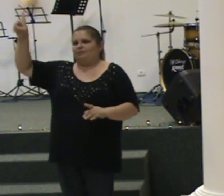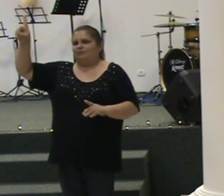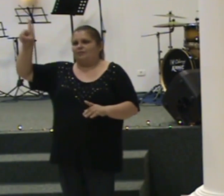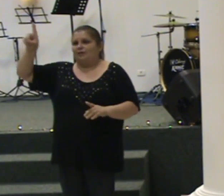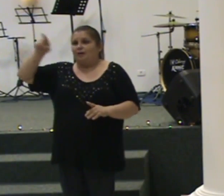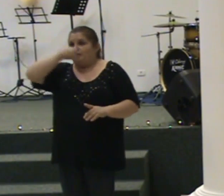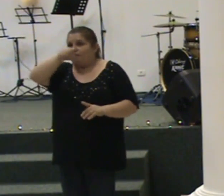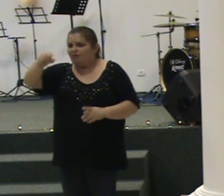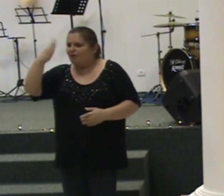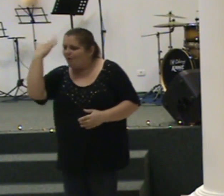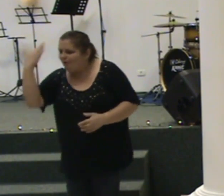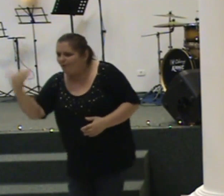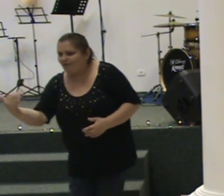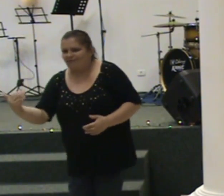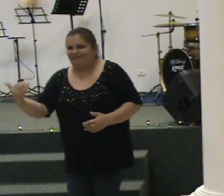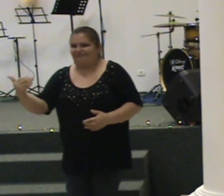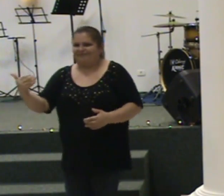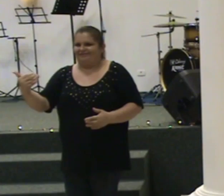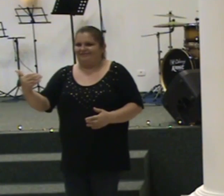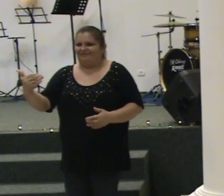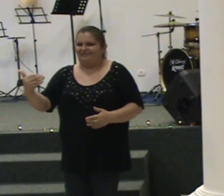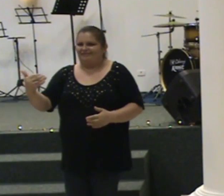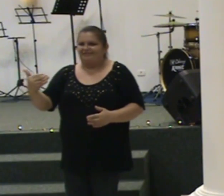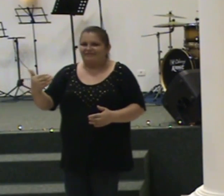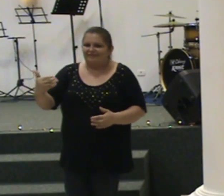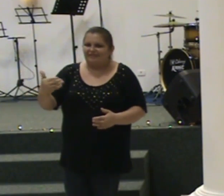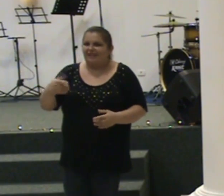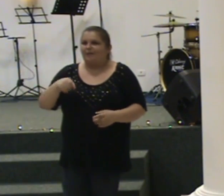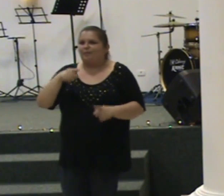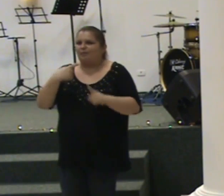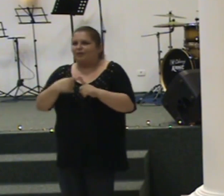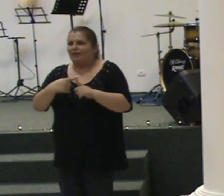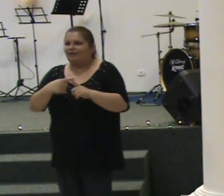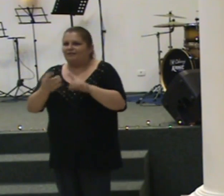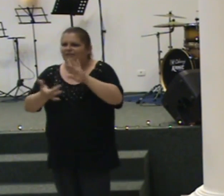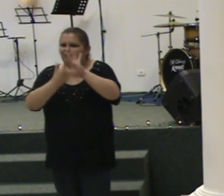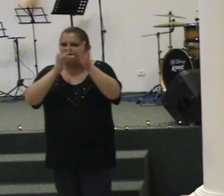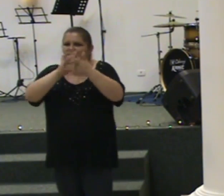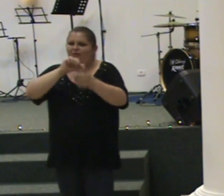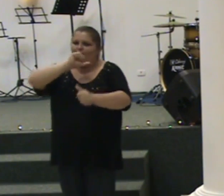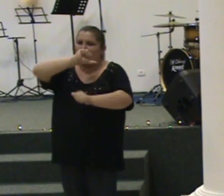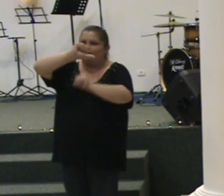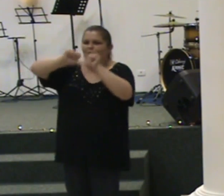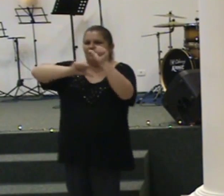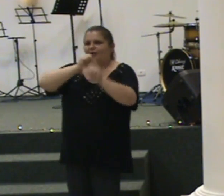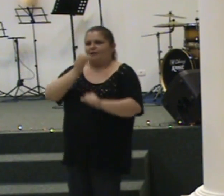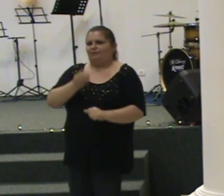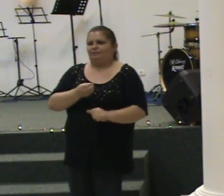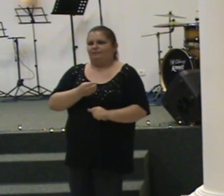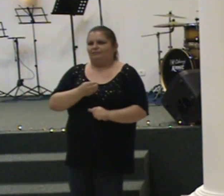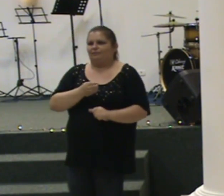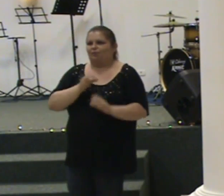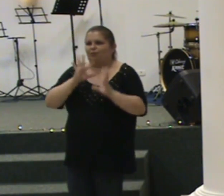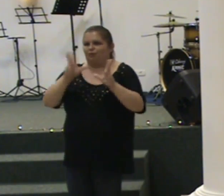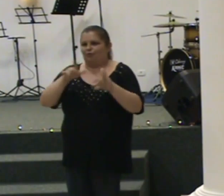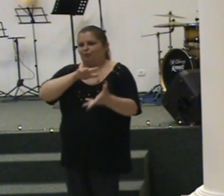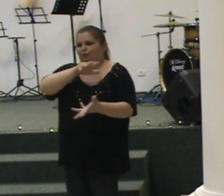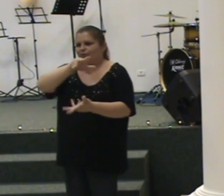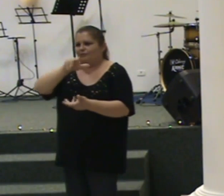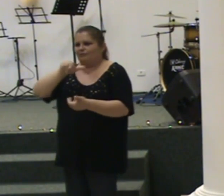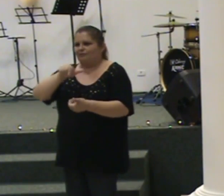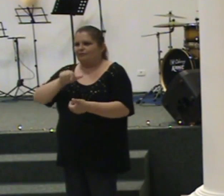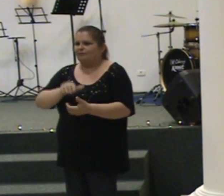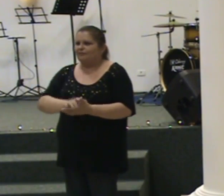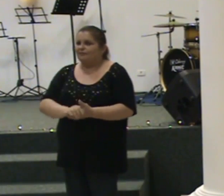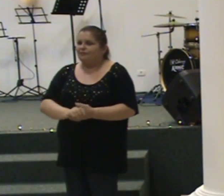você tê-lo como seu filho, porque ele é aquele que vai mudar o mundo. E José acorda todo animado e vai lá